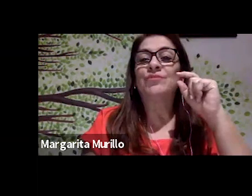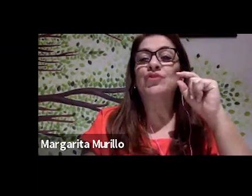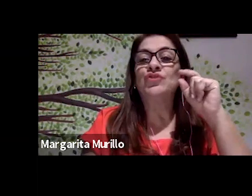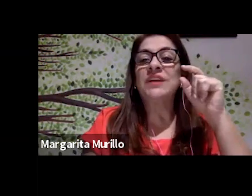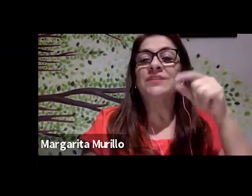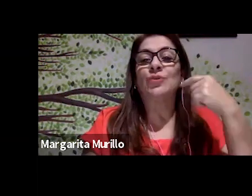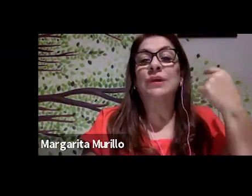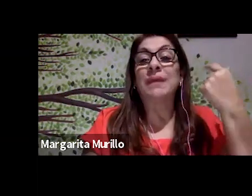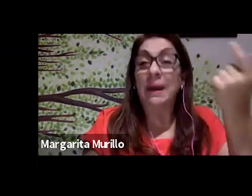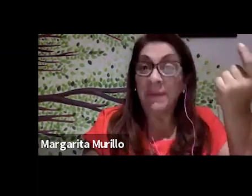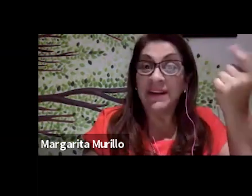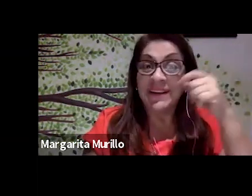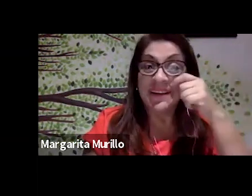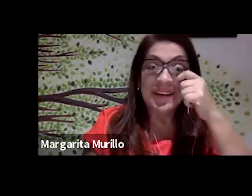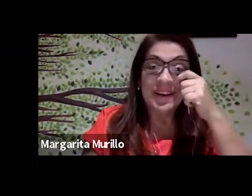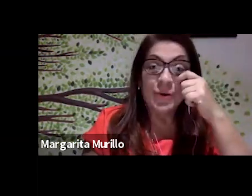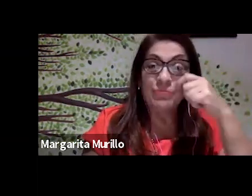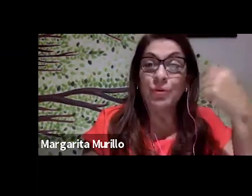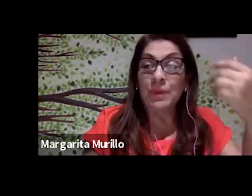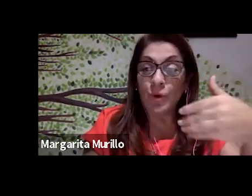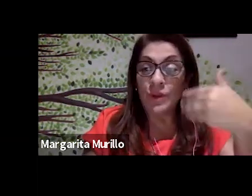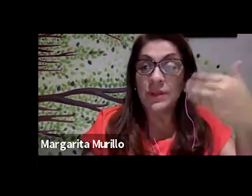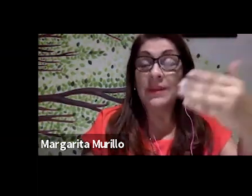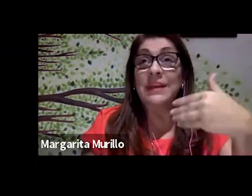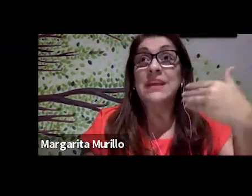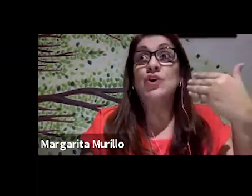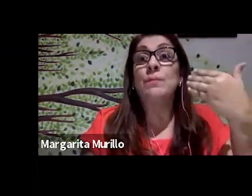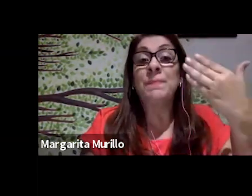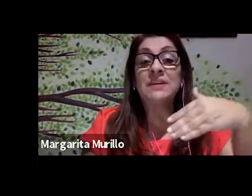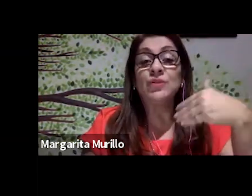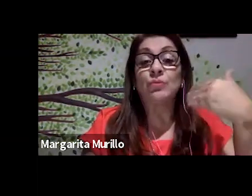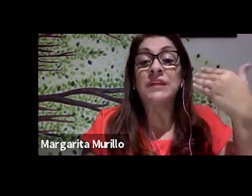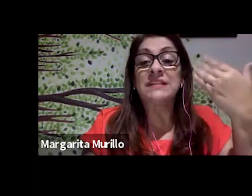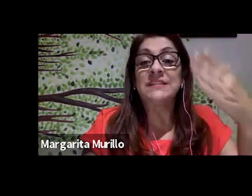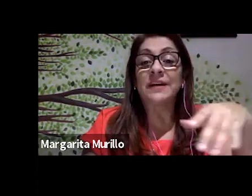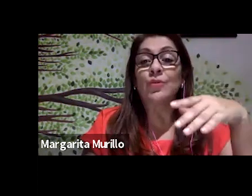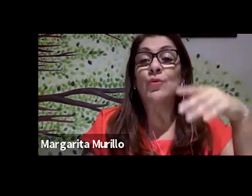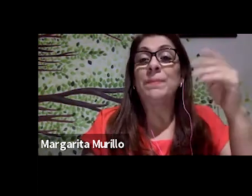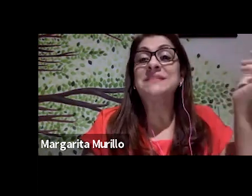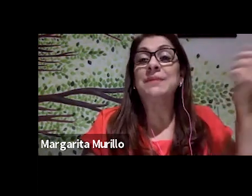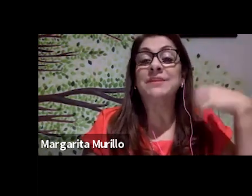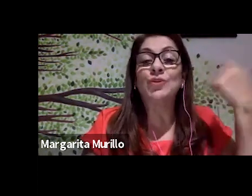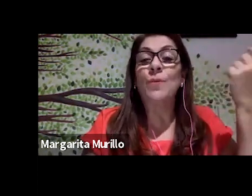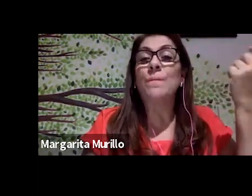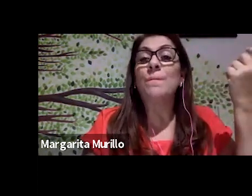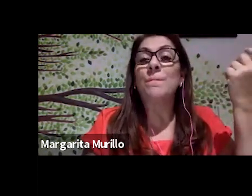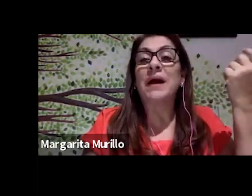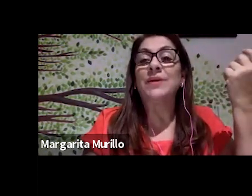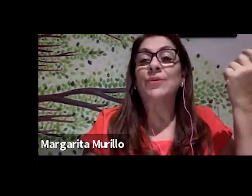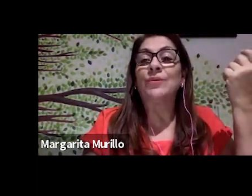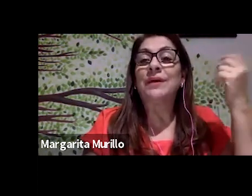yo siento que me ama conforme voy y yo empiezo a utilizar un pensamiento